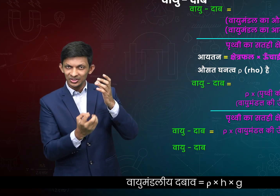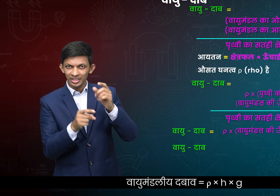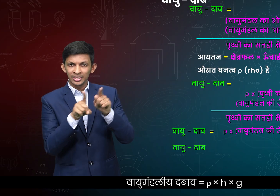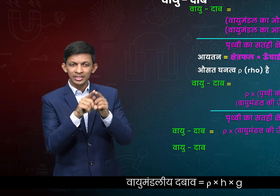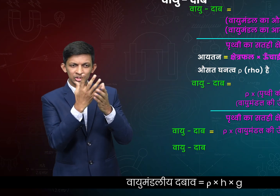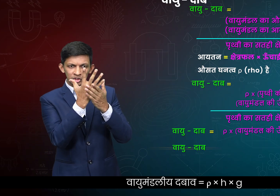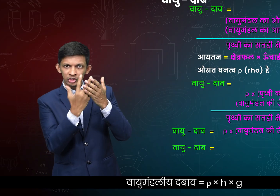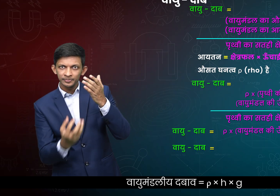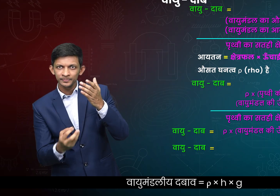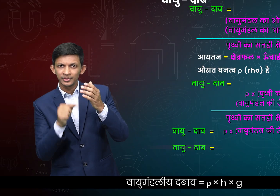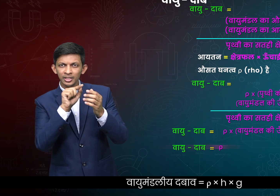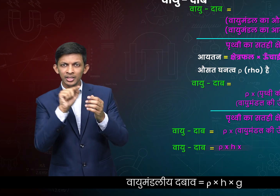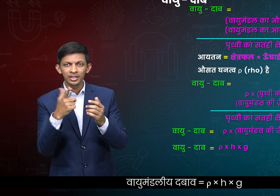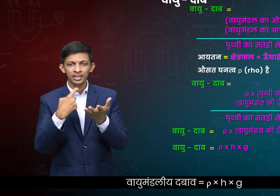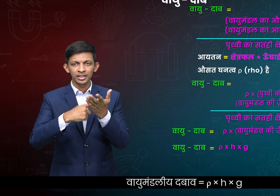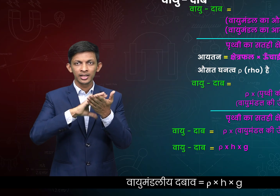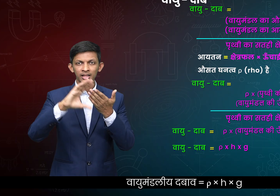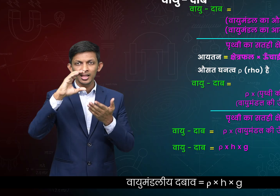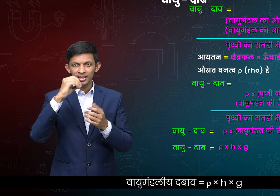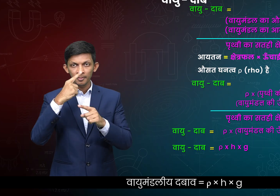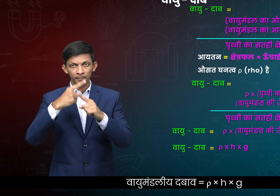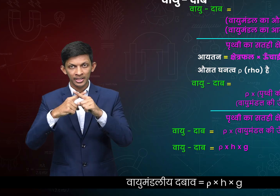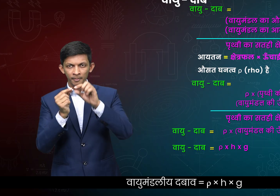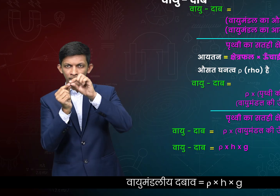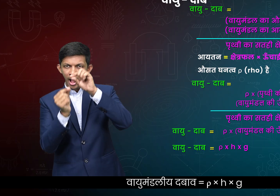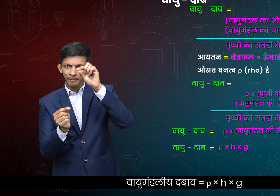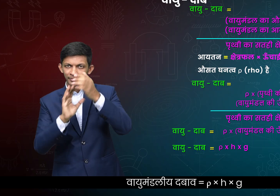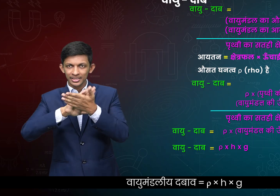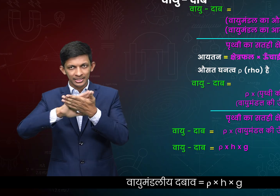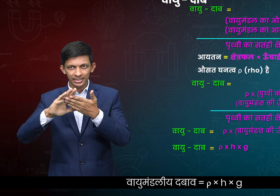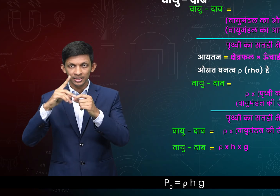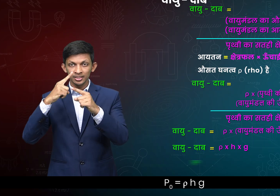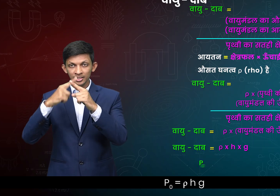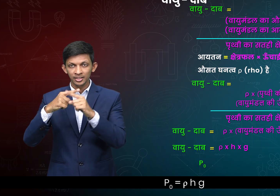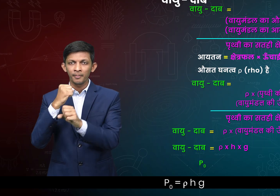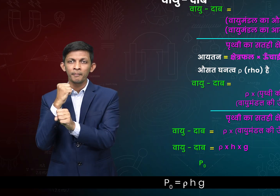वायुमंडलीय दबाव इज इक्वल्स टू P इंटू h इंटू g।